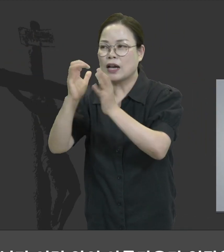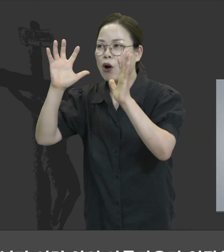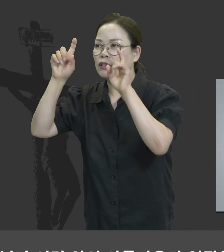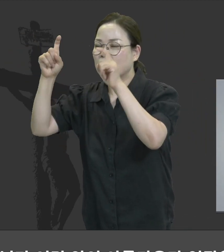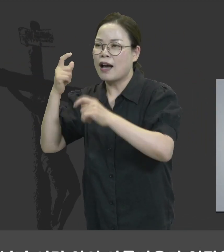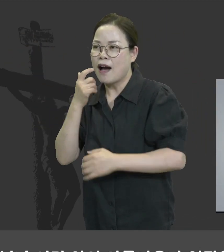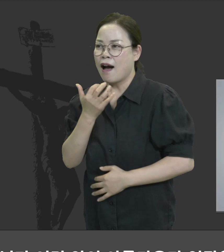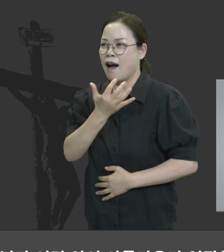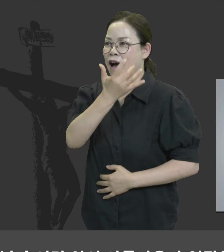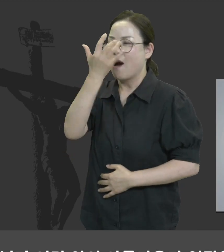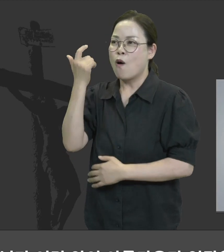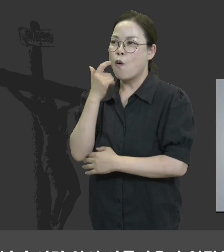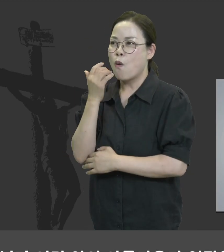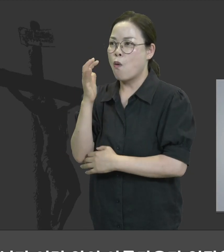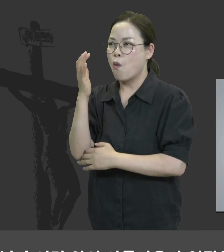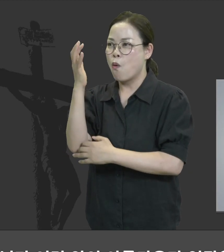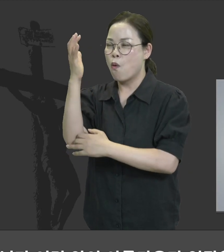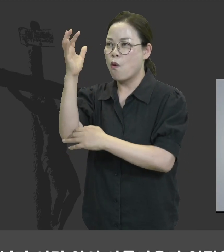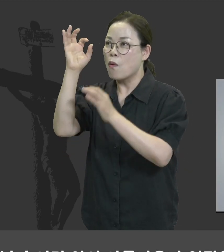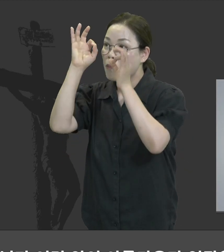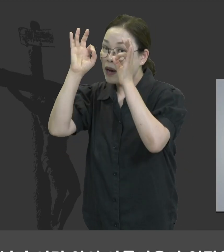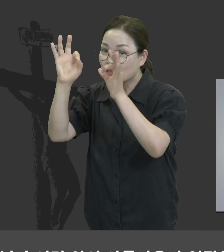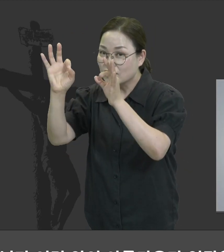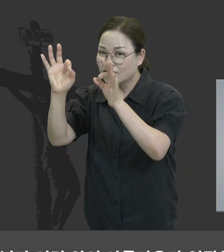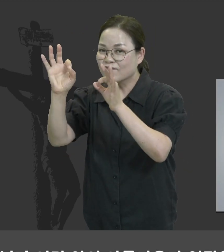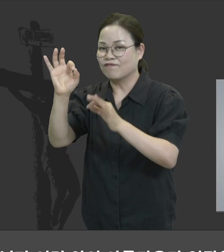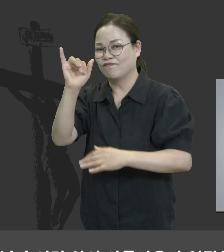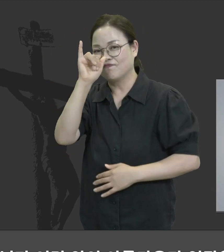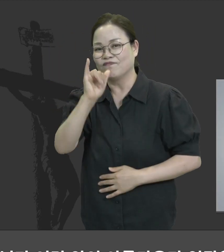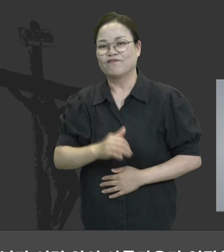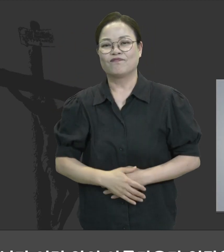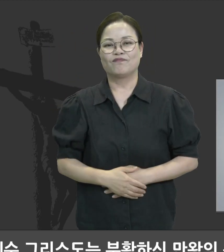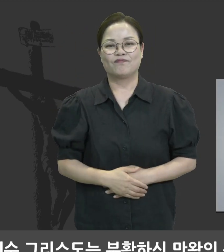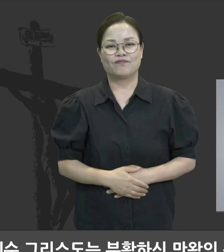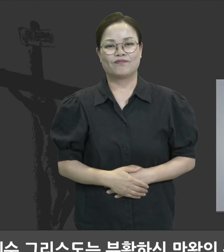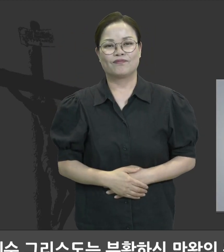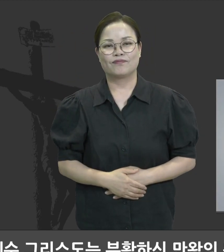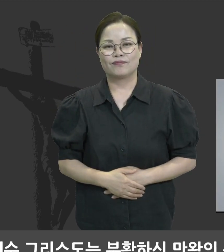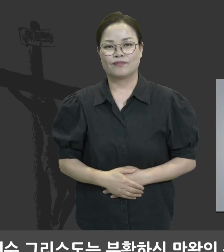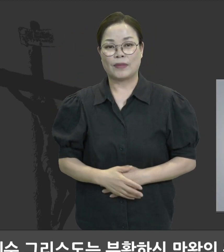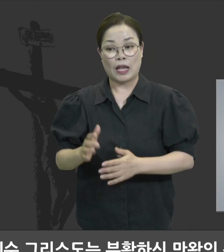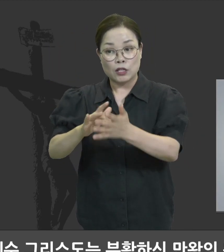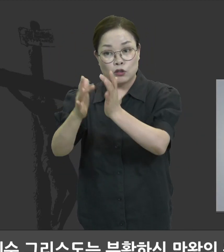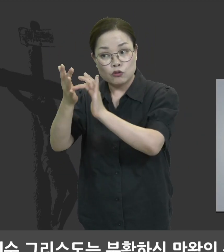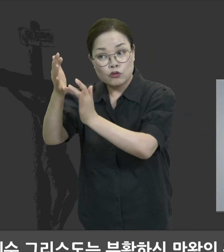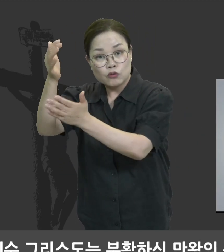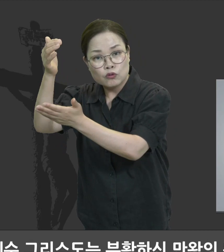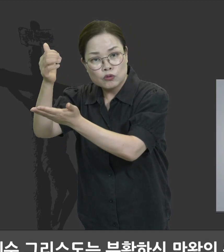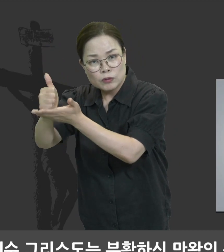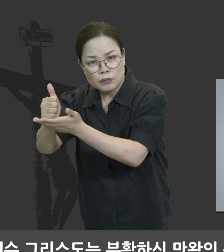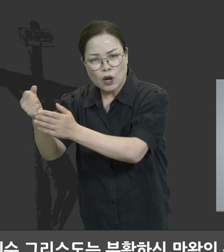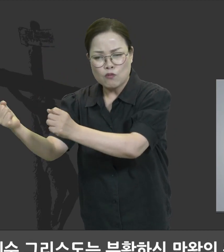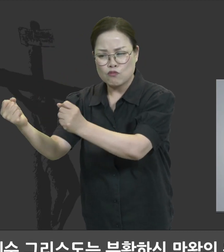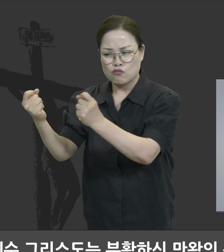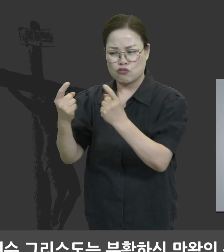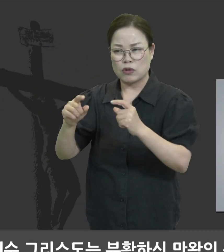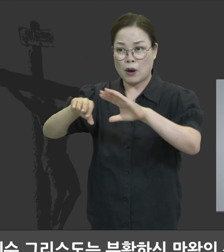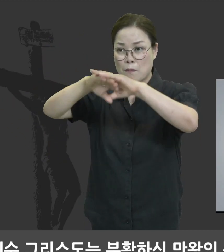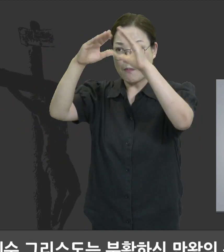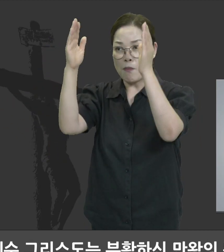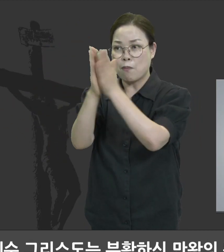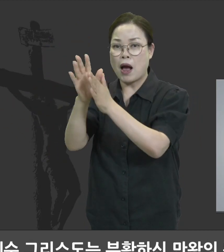양의 아름다움과 영광을 바라볼 수 있게 하는 것입니다. 예수 그리스도는 부활하신